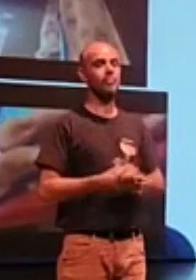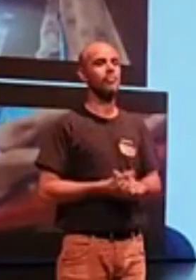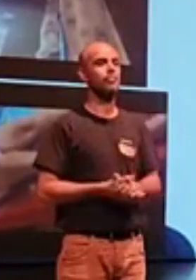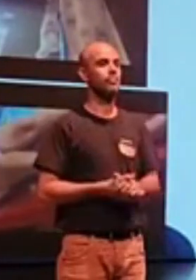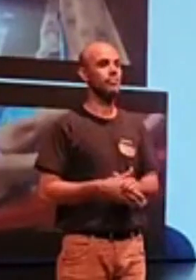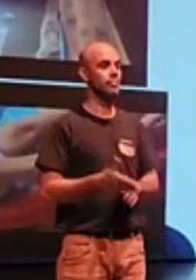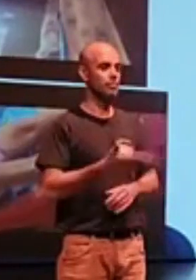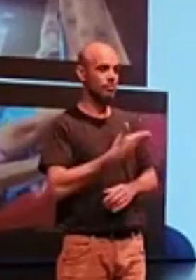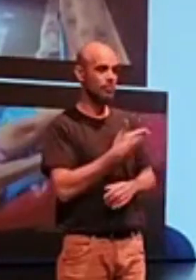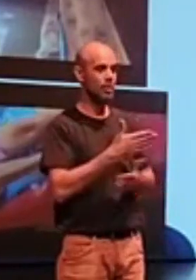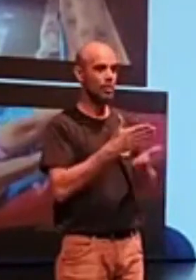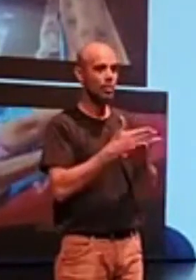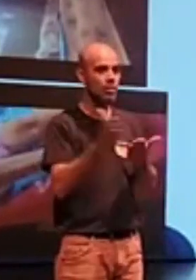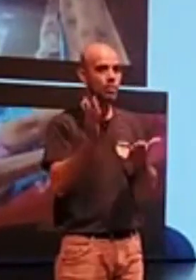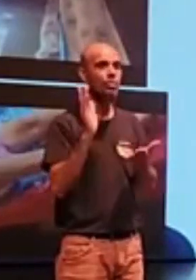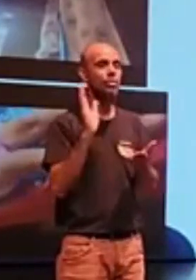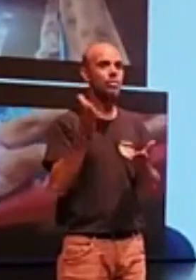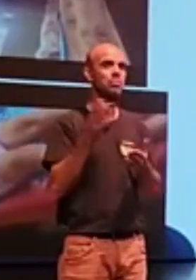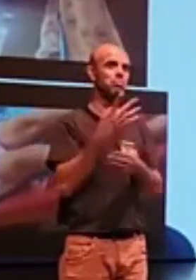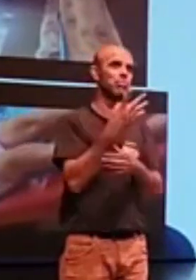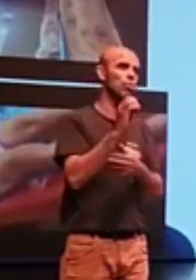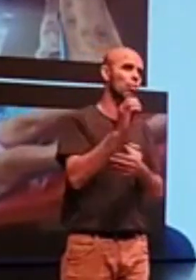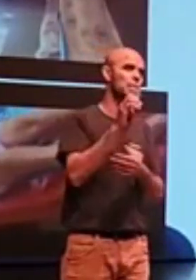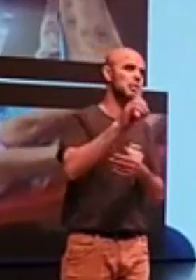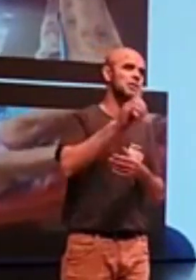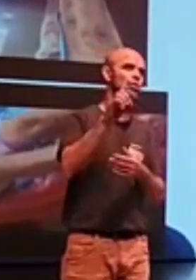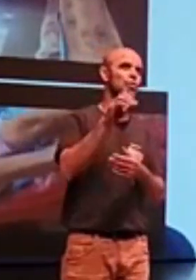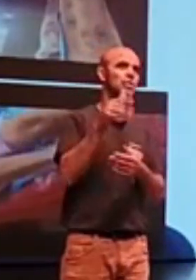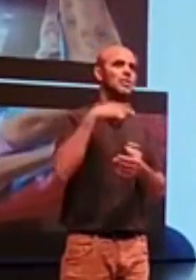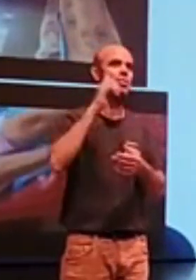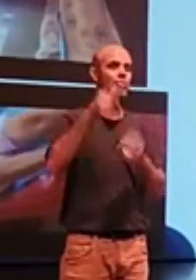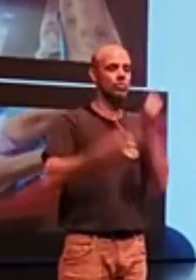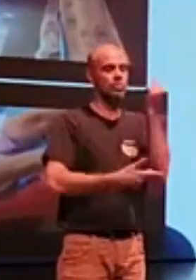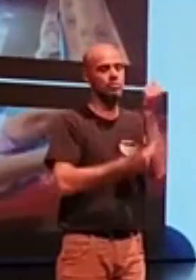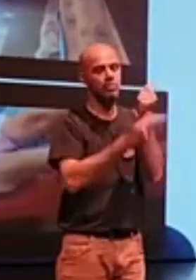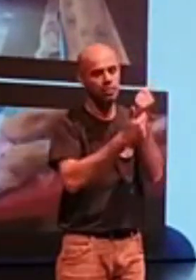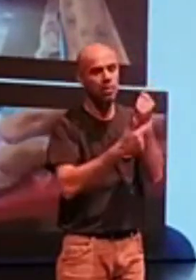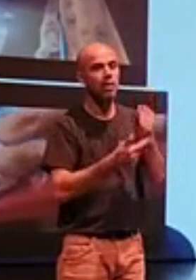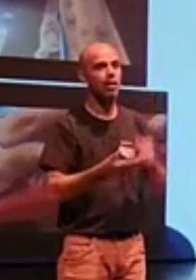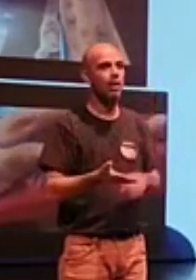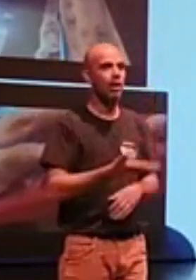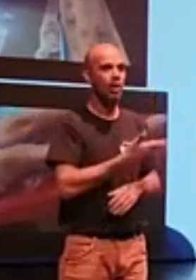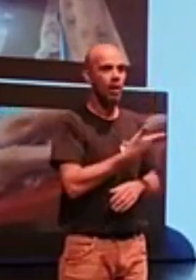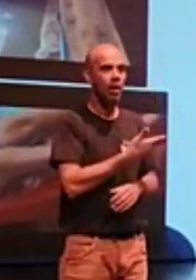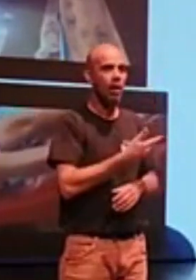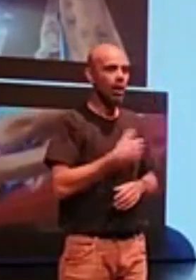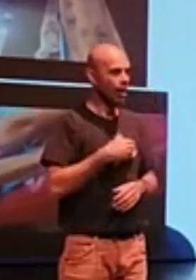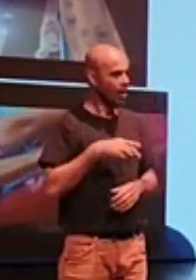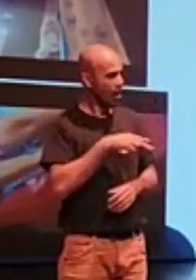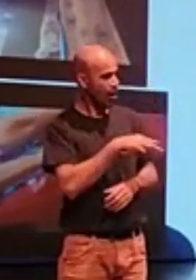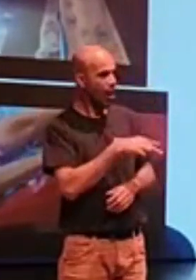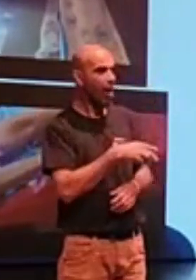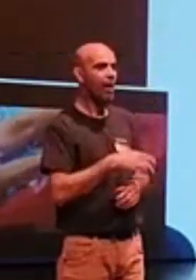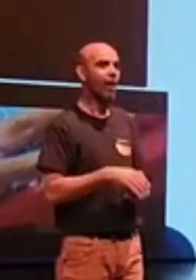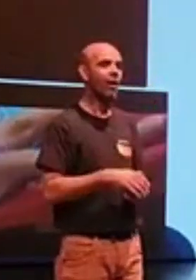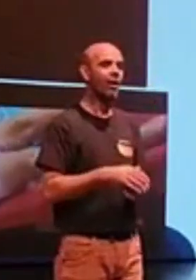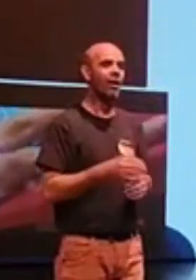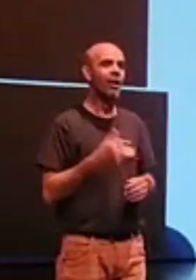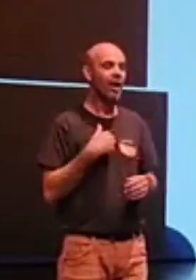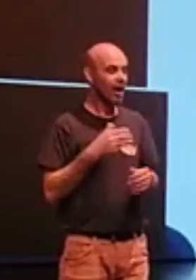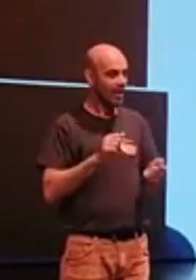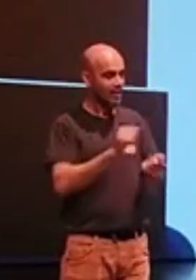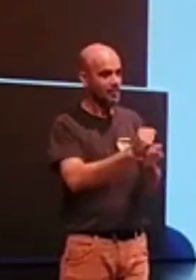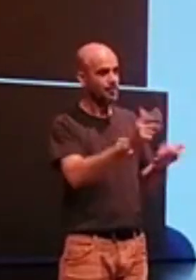Aqui embaixo ela começou, depois já era mais ou menos uns 40 dias de pós-operatório. Isso para nós não tem preço. Muitas vezes a gente chama isso de